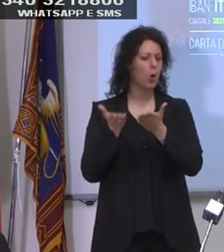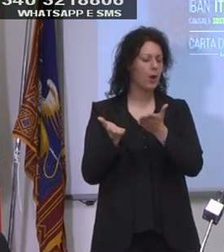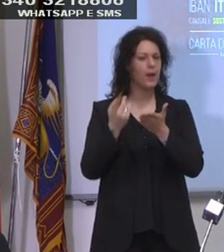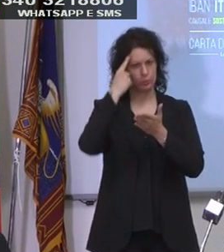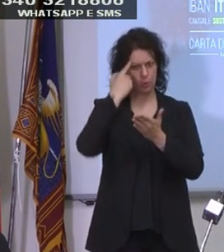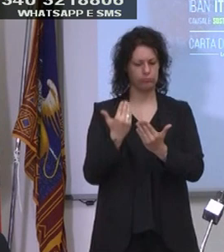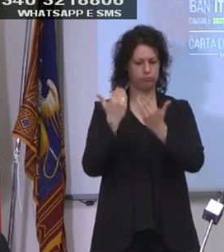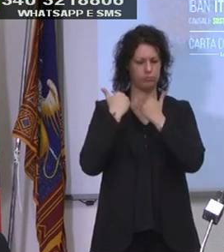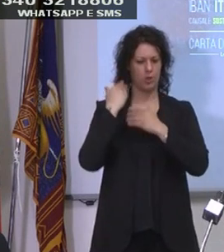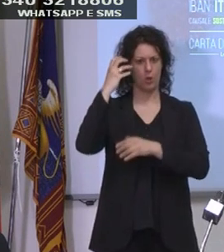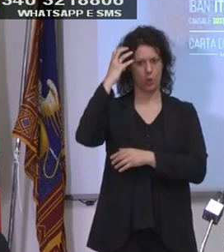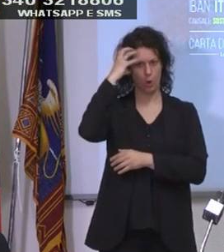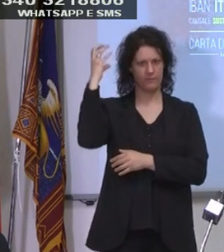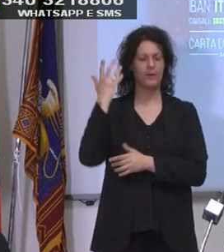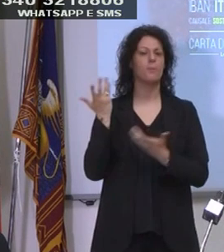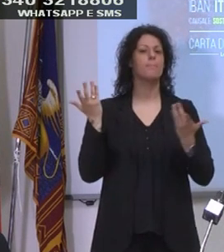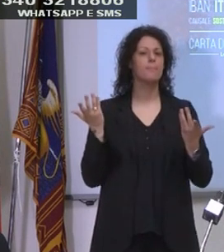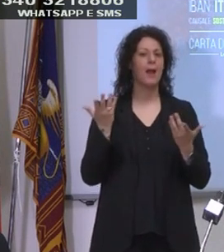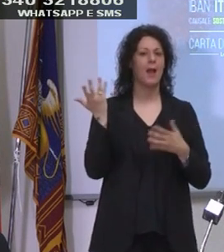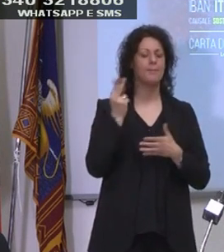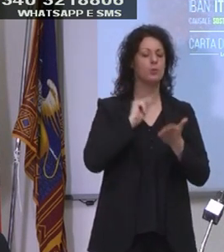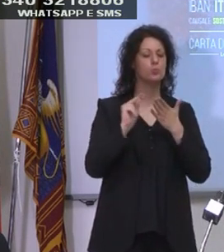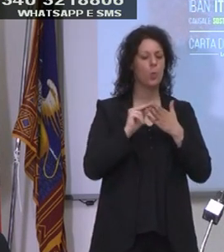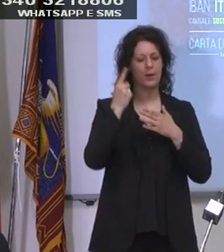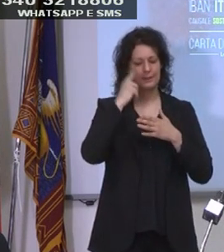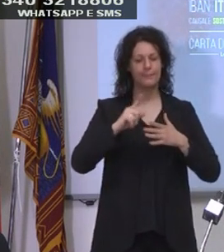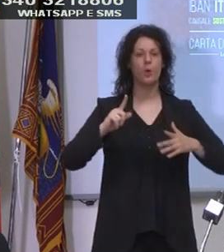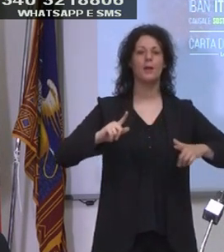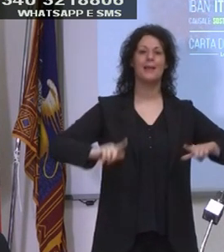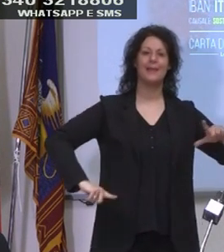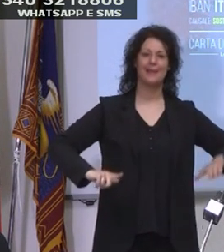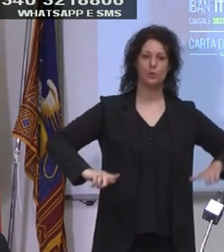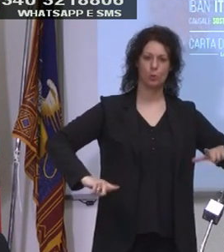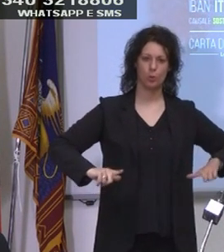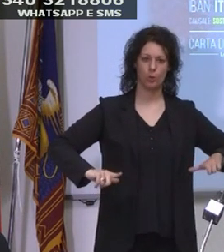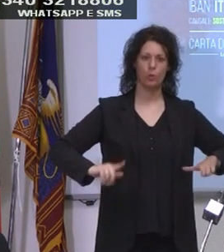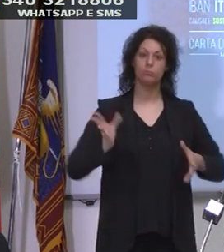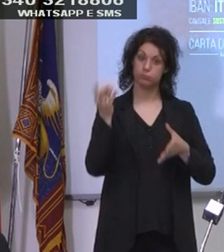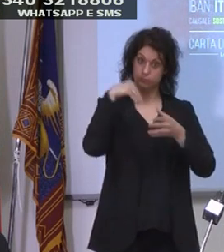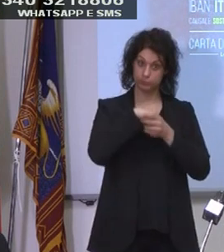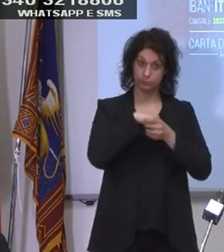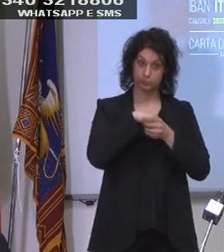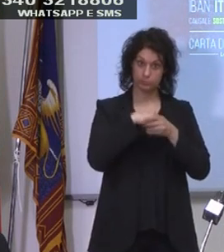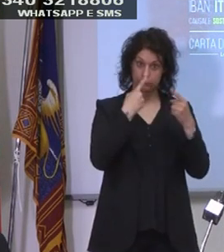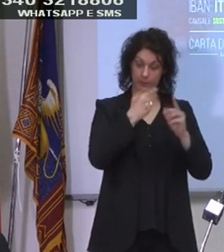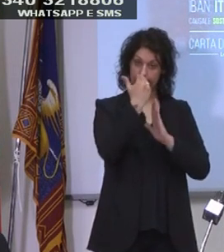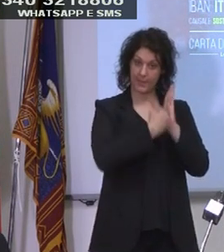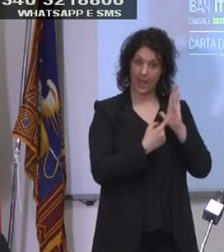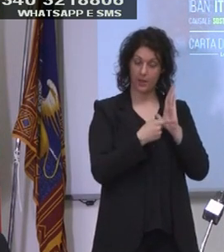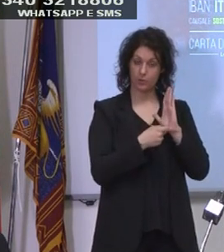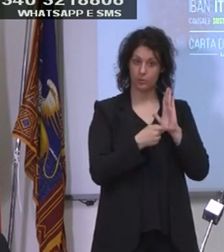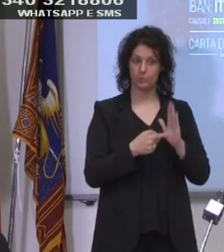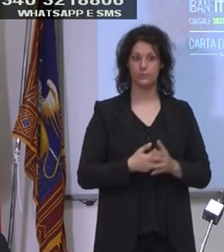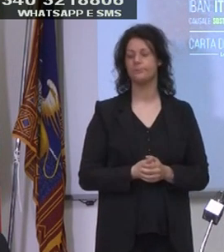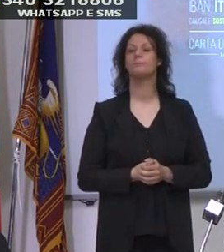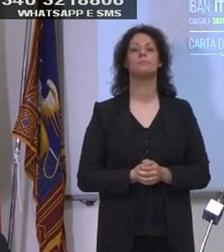le scuole parificate e gli asili nido rientrano in questa fattispecie? Secondo lei? Rientrano per quanto riguarda se